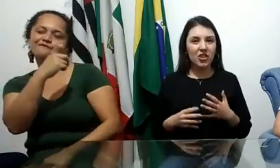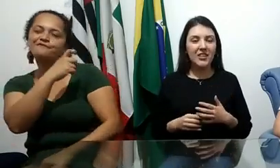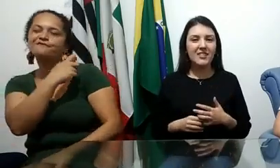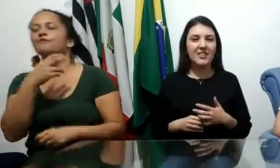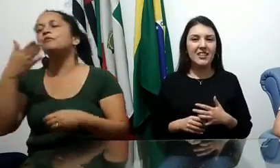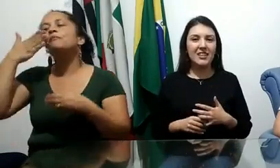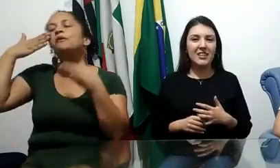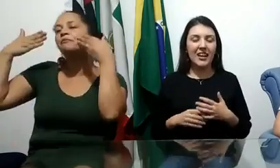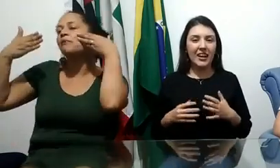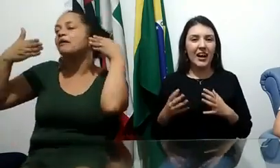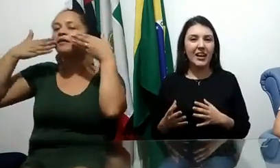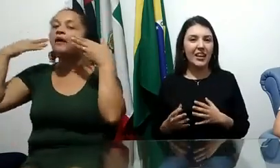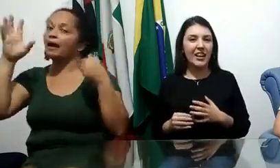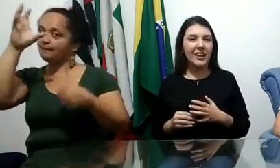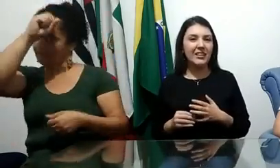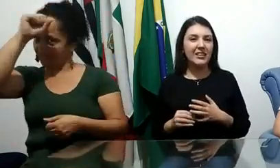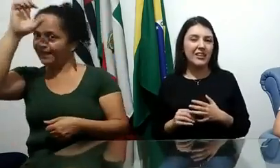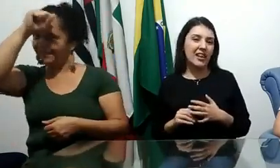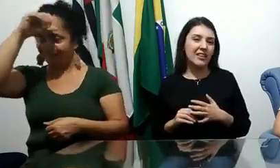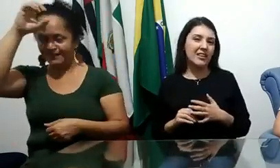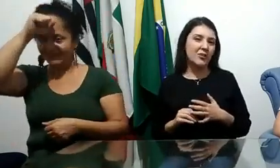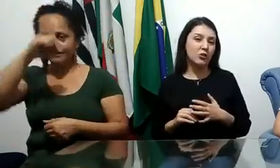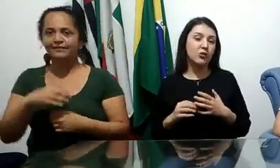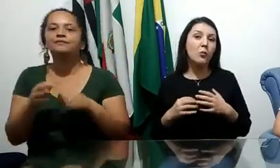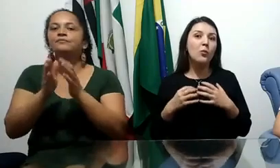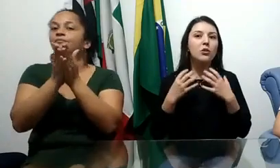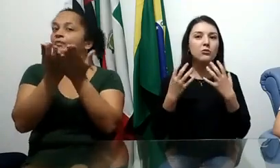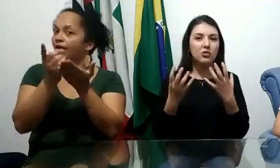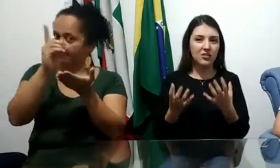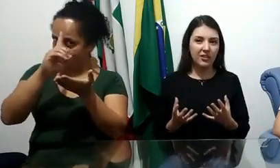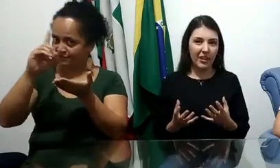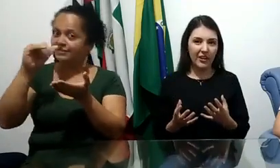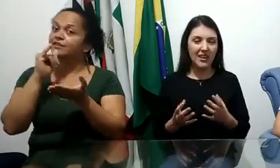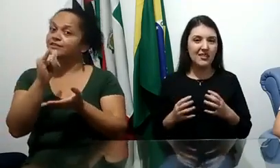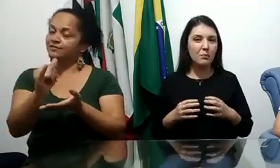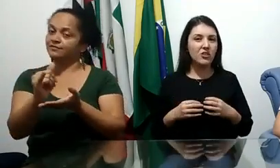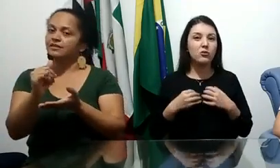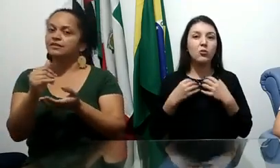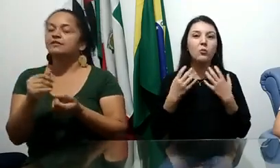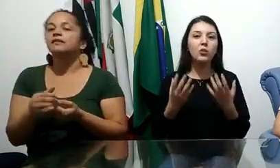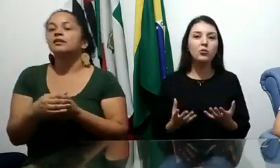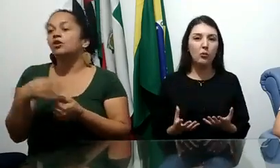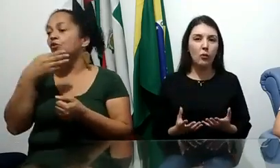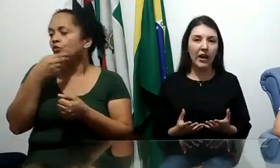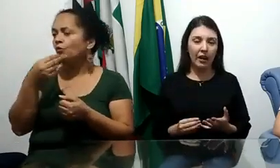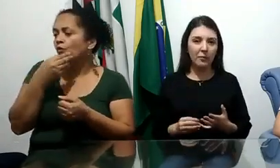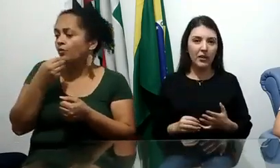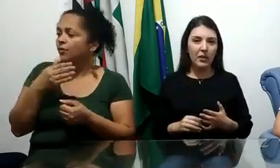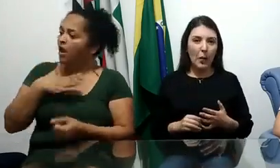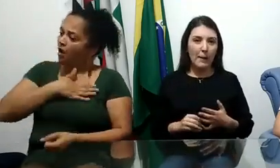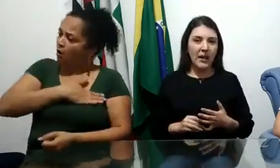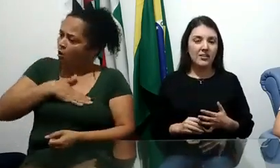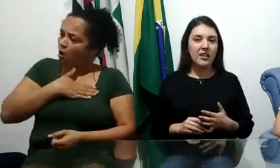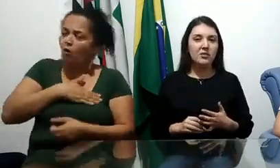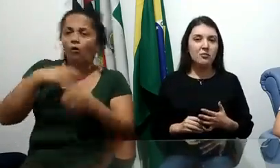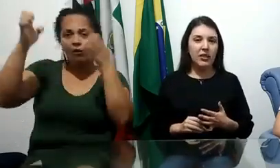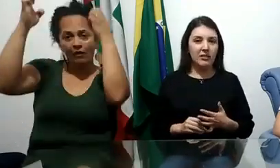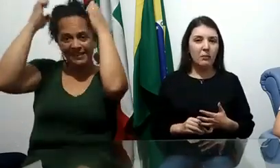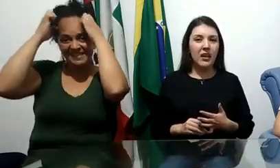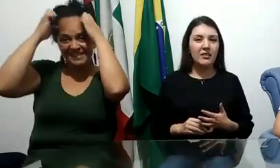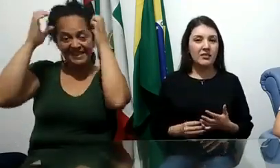Bíblia diz que Hegai, ele gostou muito de Esther, ele simpatizou muito com ela. Mas